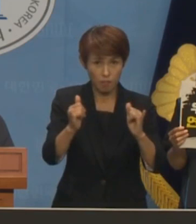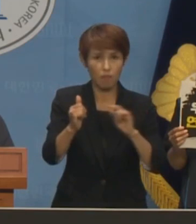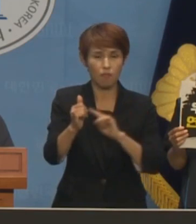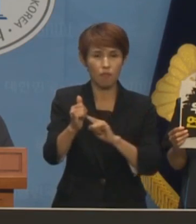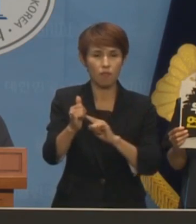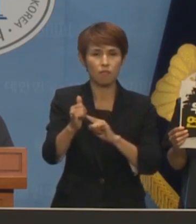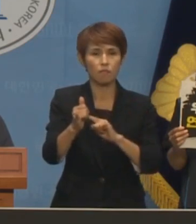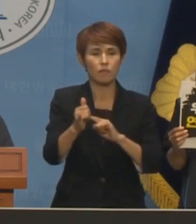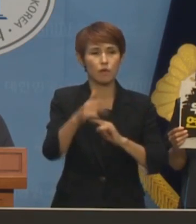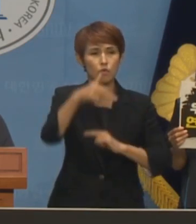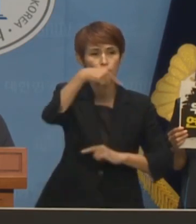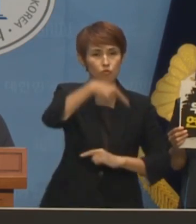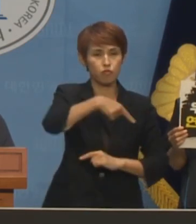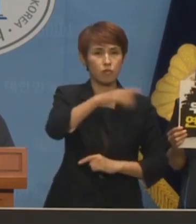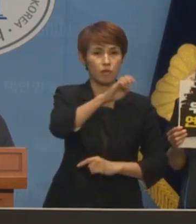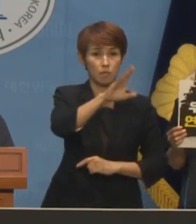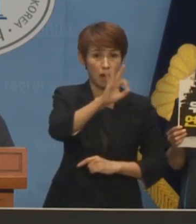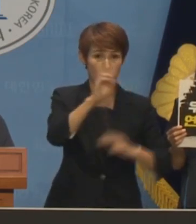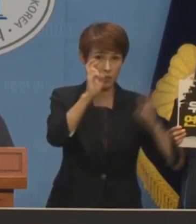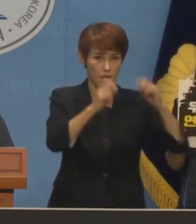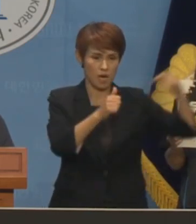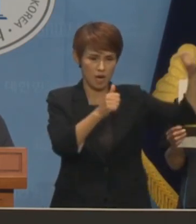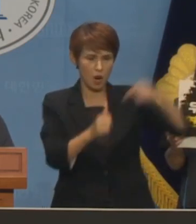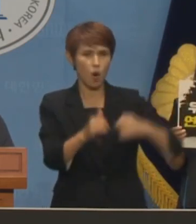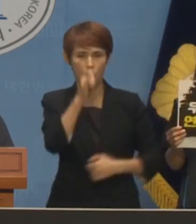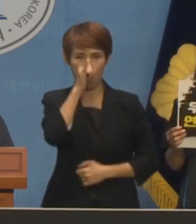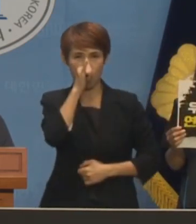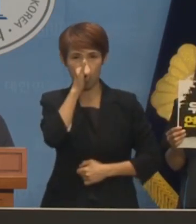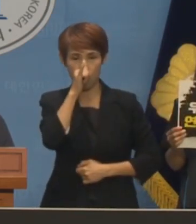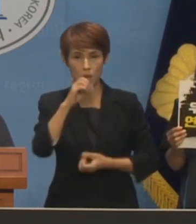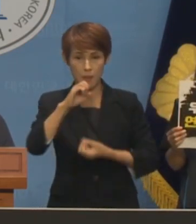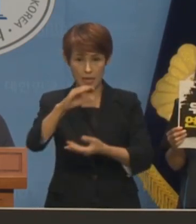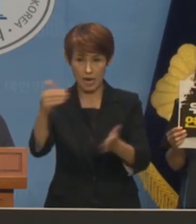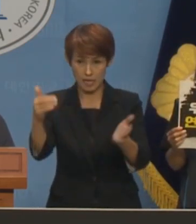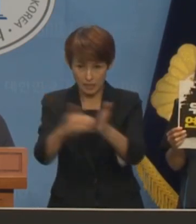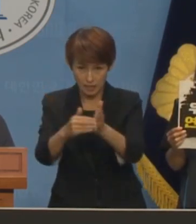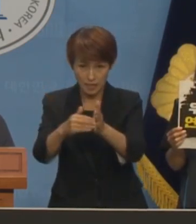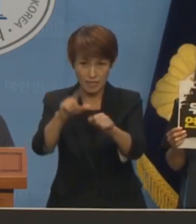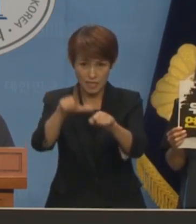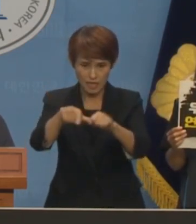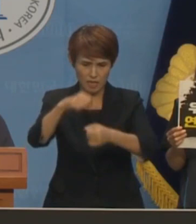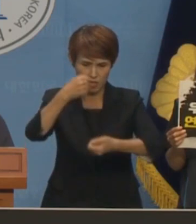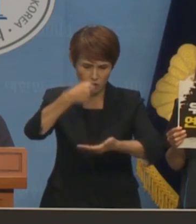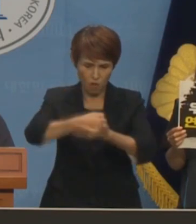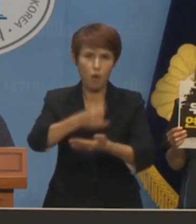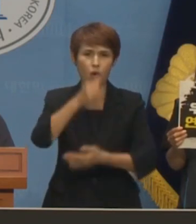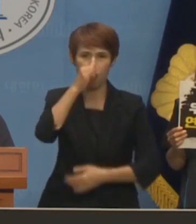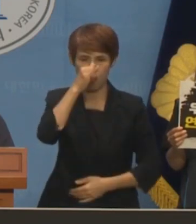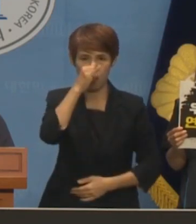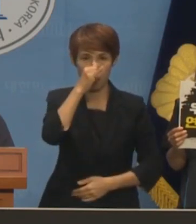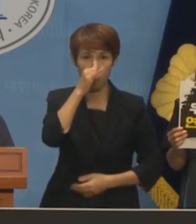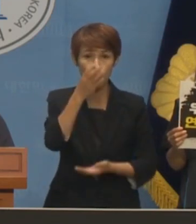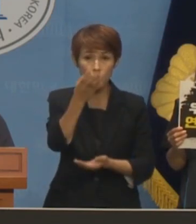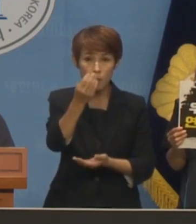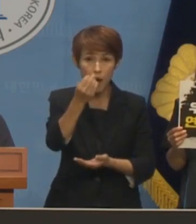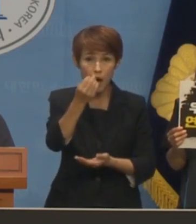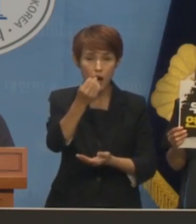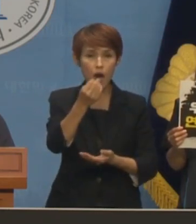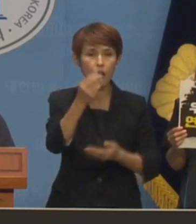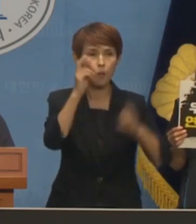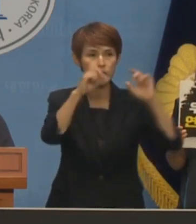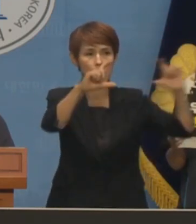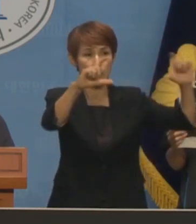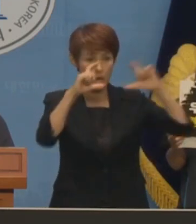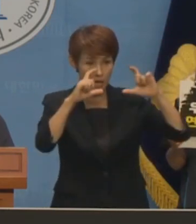정해져 있고요 배달을 맞춰야 하는 시간도 정해져 있습니다 단가는 쿠팡이 일방적으로 결정합니다 일방적으로